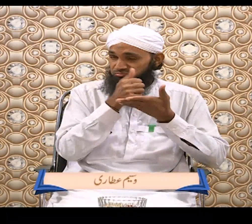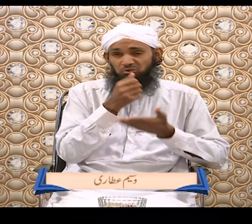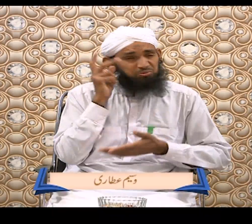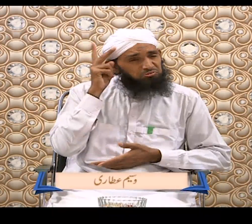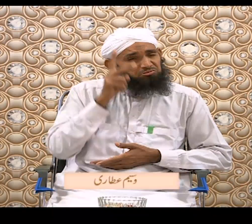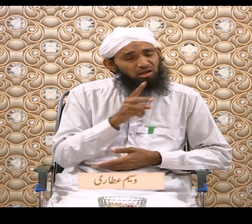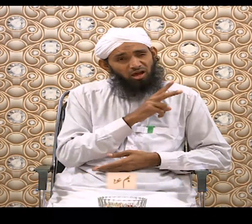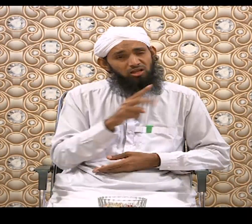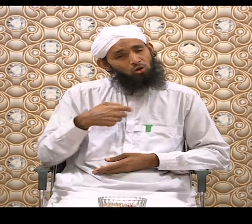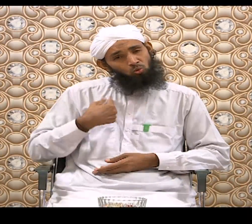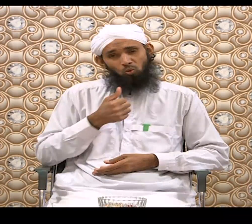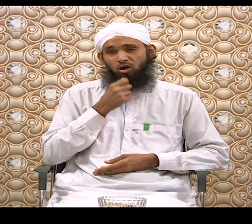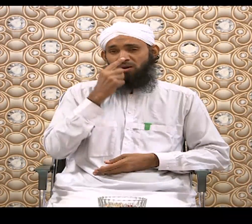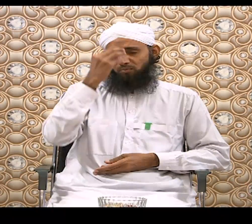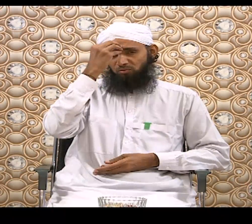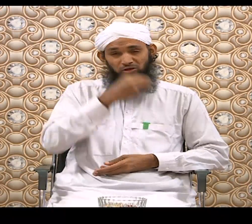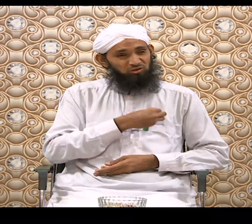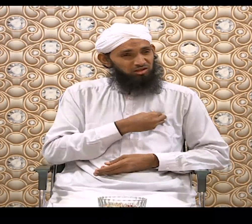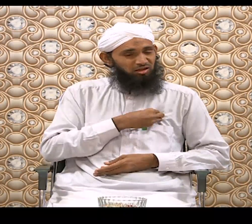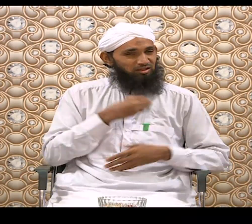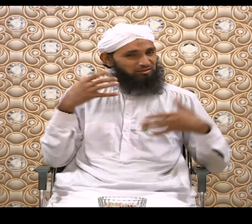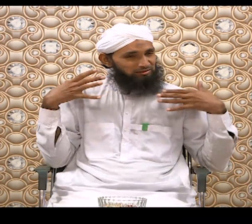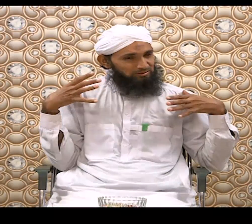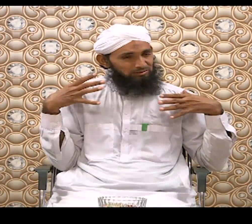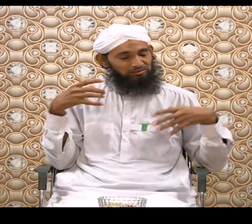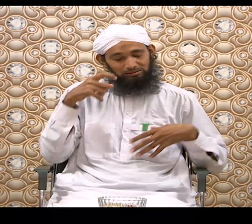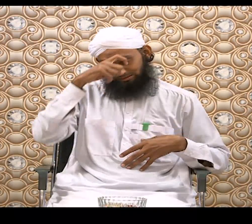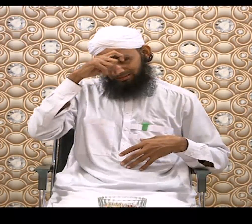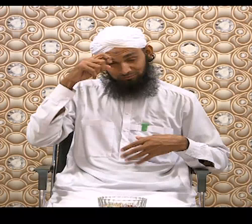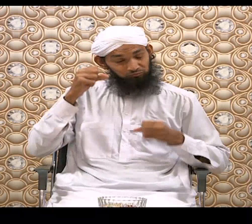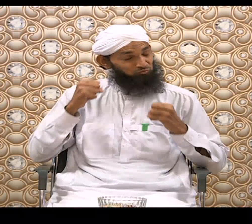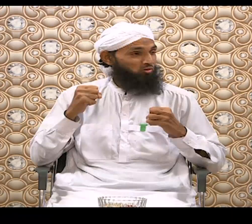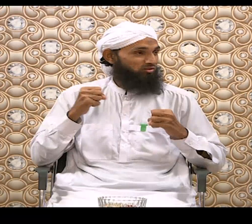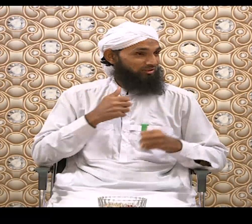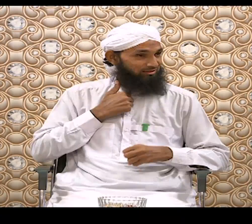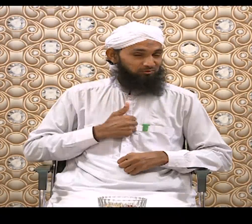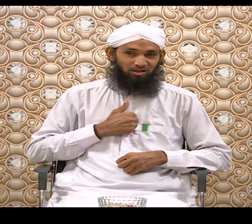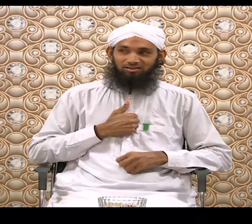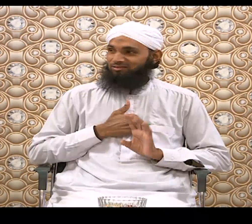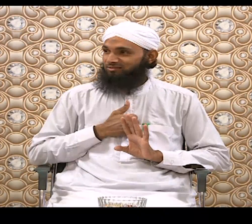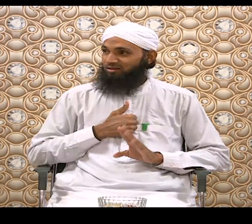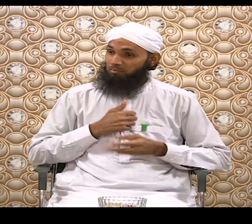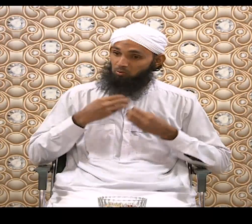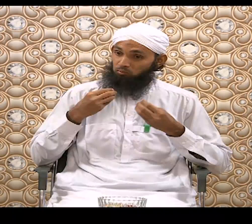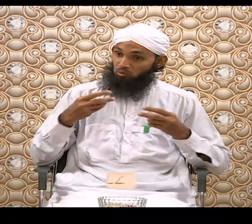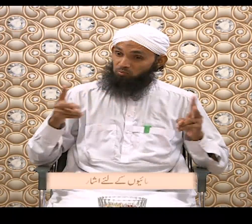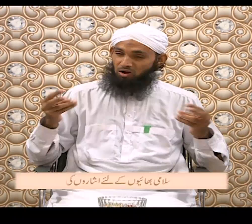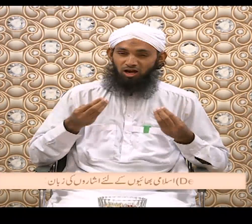لیے خود مشکلیں برداش کی ہمارے مشکل حالات میں اپنی استطاعت کے مطابق ہمارا ساتھ